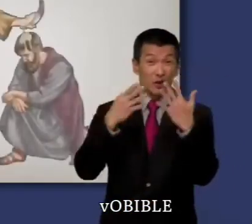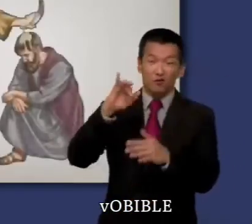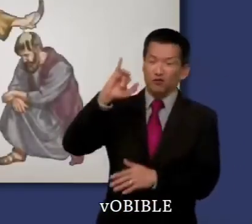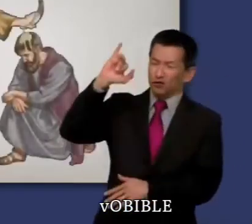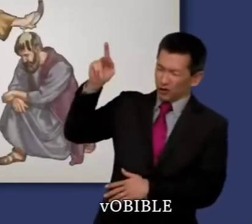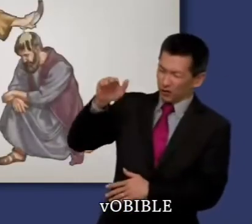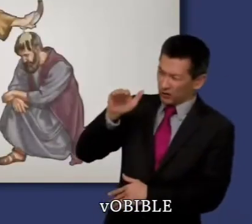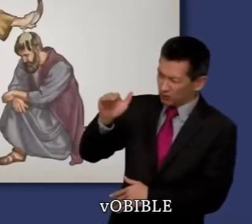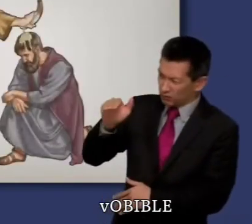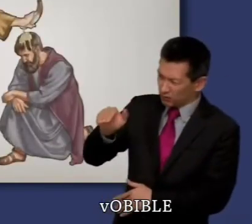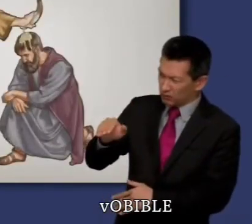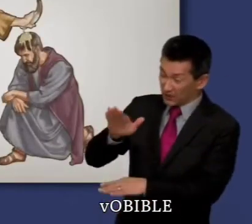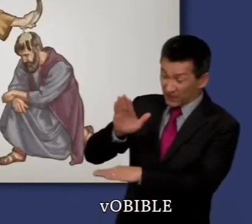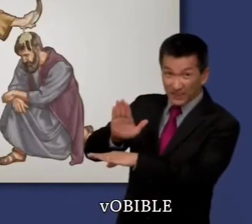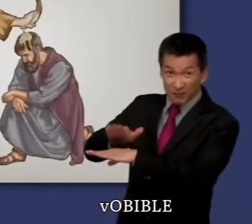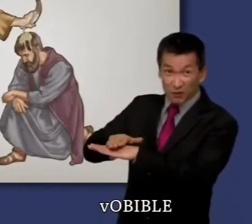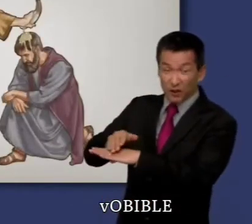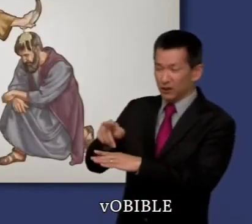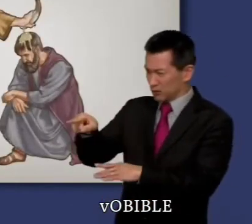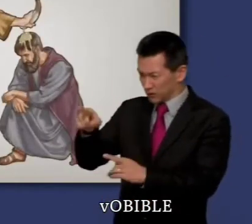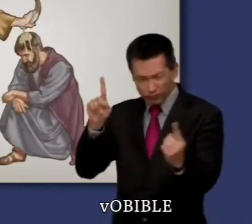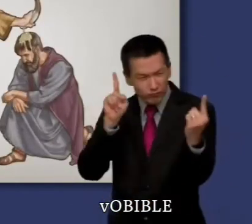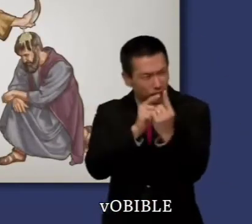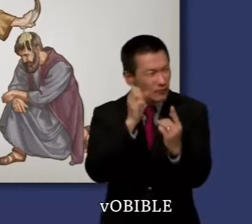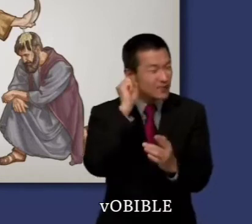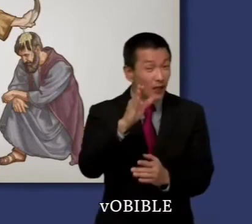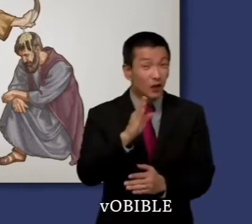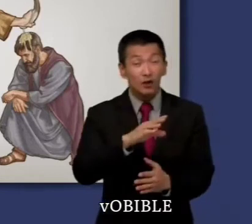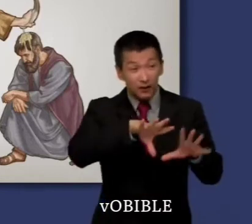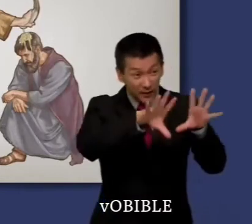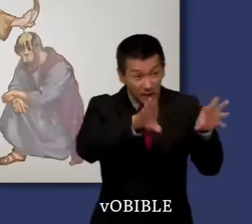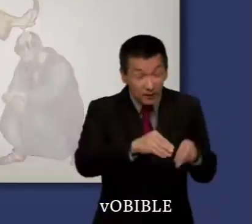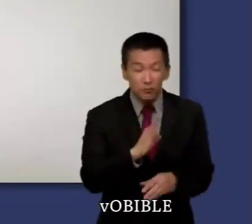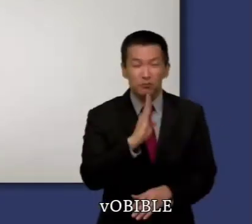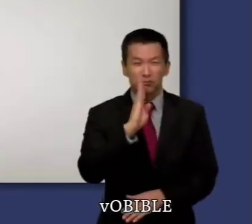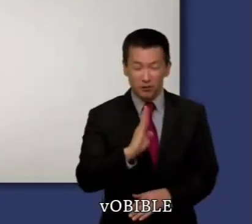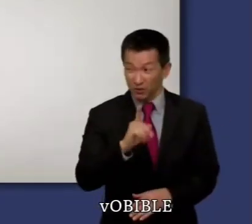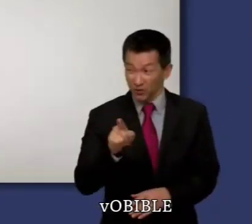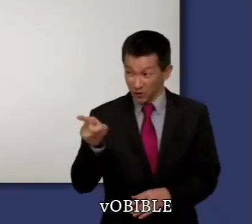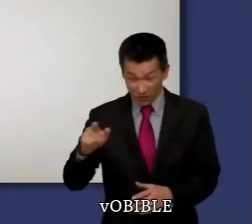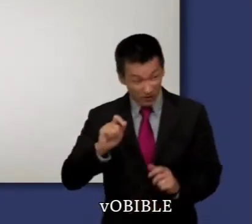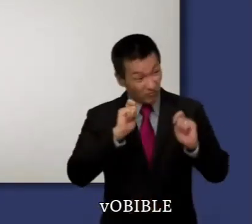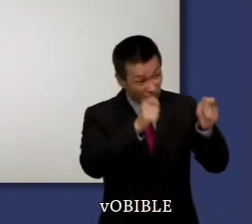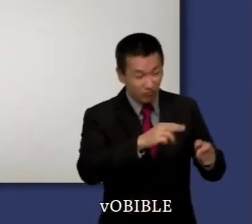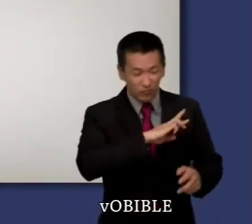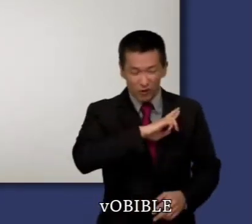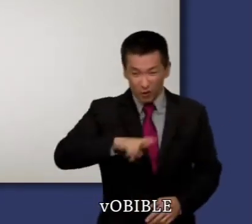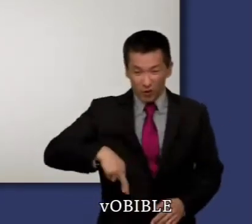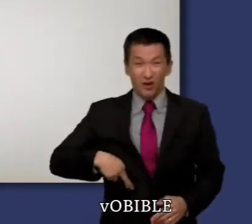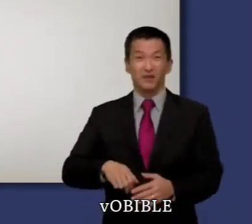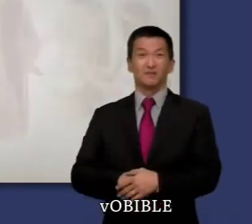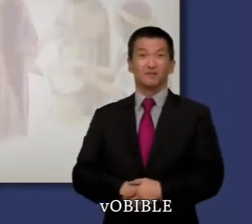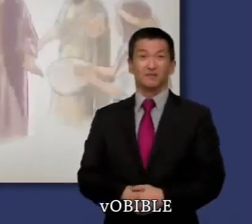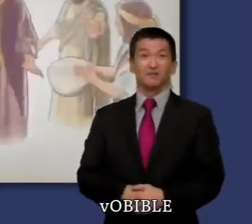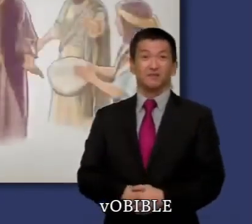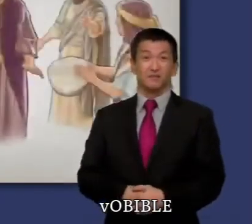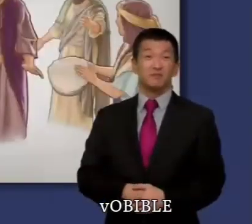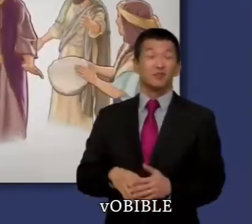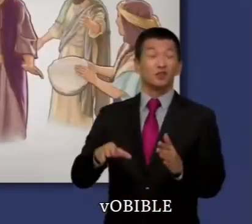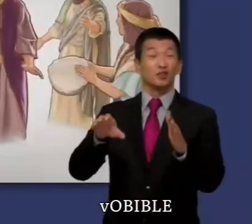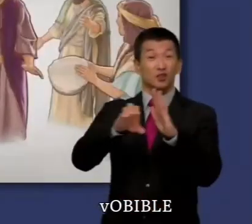tombe en arrière et meurt. Dans les chapitres 5 à 7, les Philistins reçoivent une série de punitions sévères venant